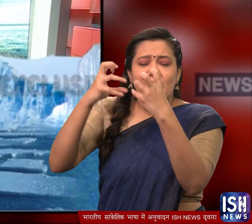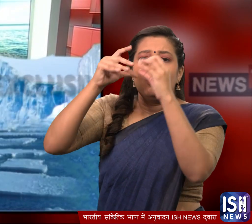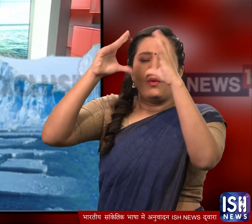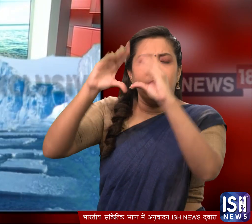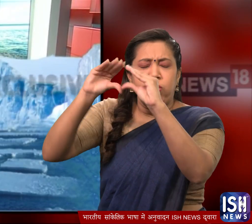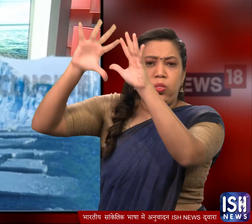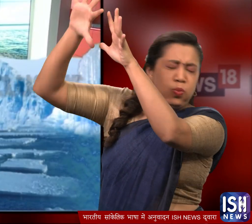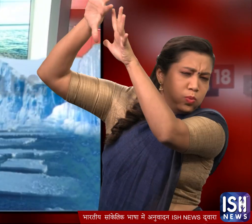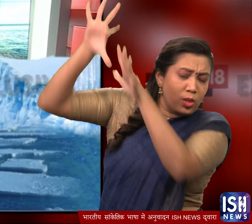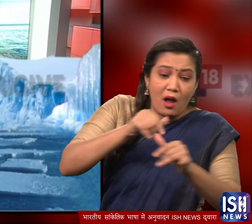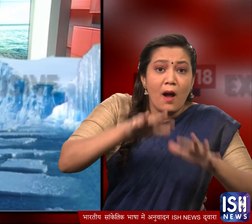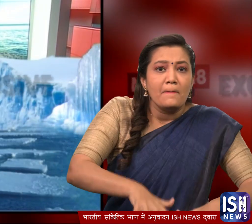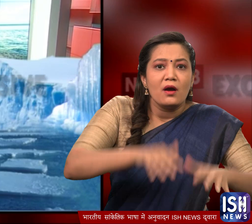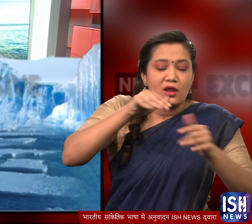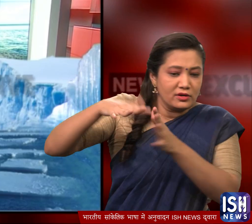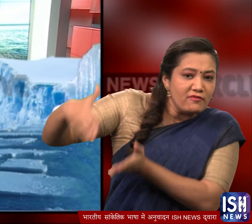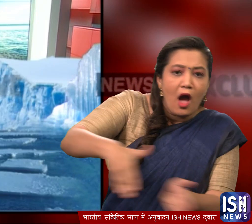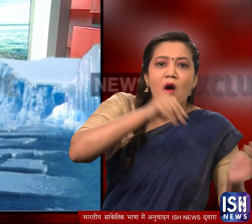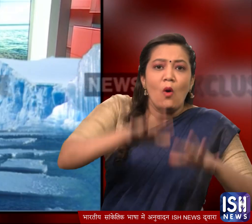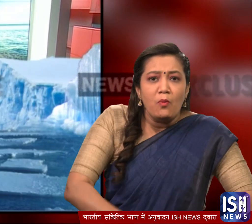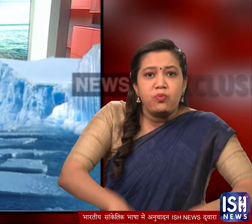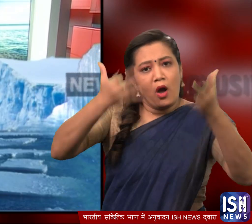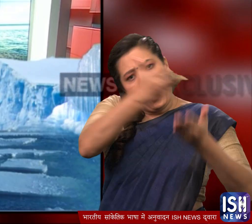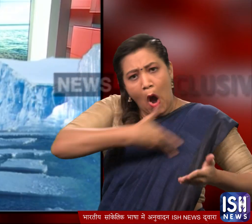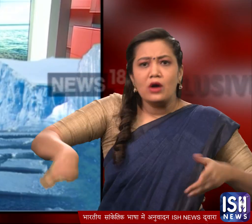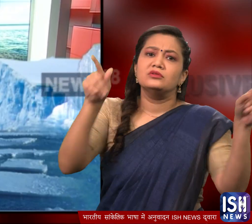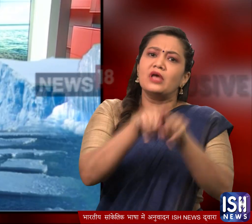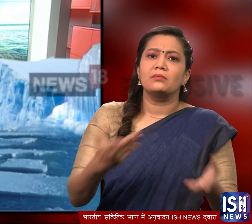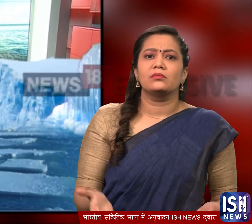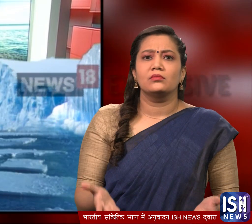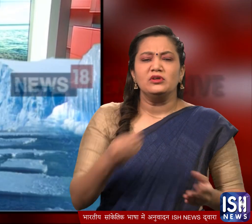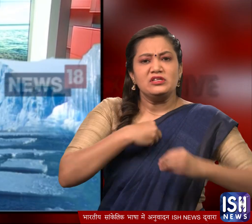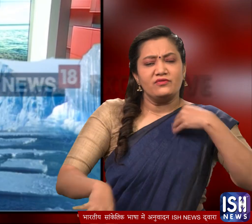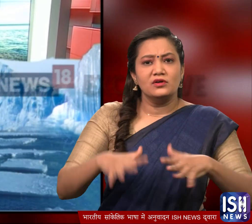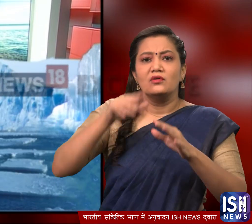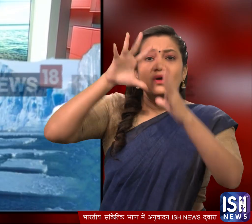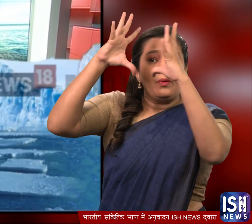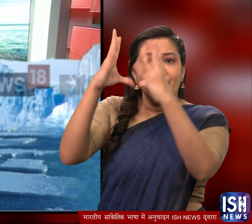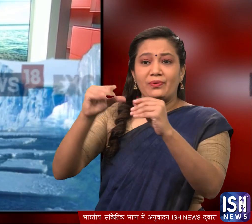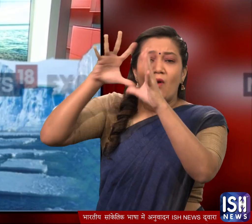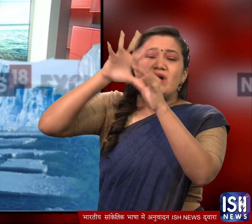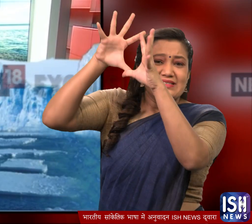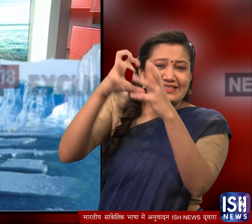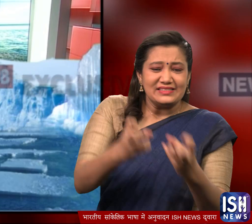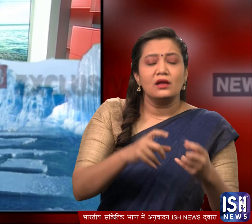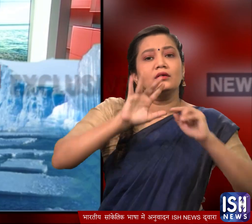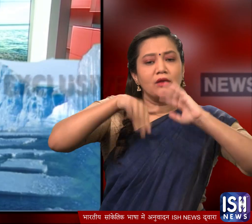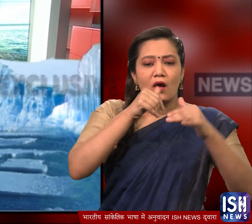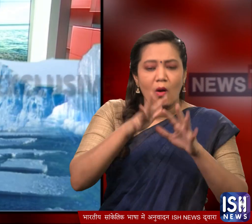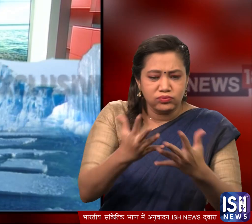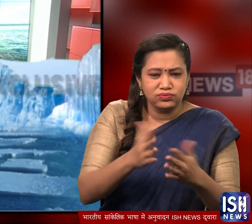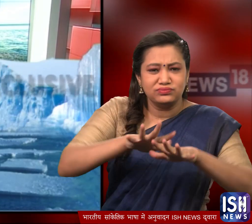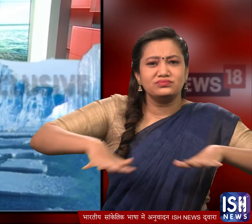पिघलेंगे और नदियां सैलाब लेकर हमारे घर तक भी आएंगी। वो वक्त भी ज्यादा दूर नहीं है जब ग्लेशियर भी मिट जाएंगे और